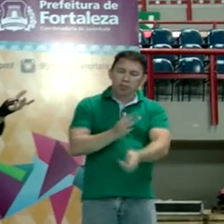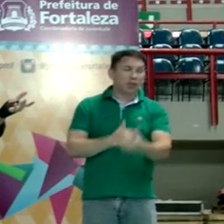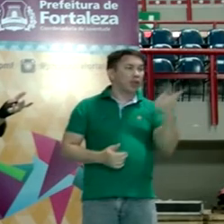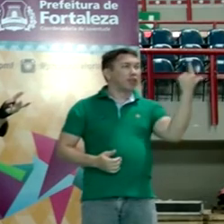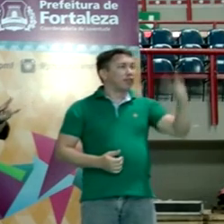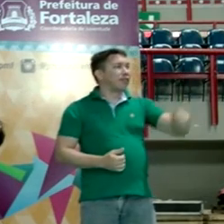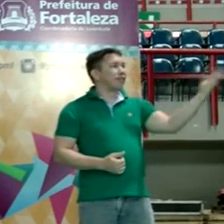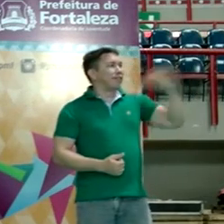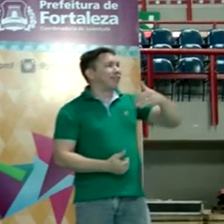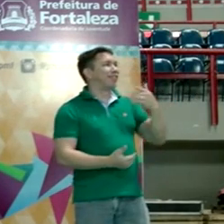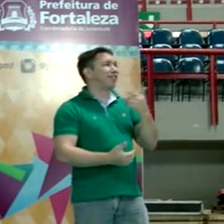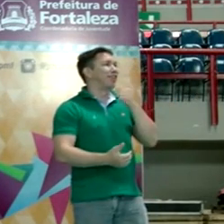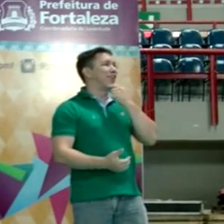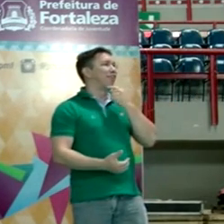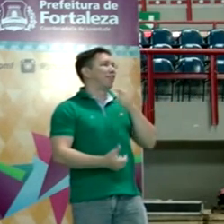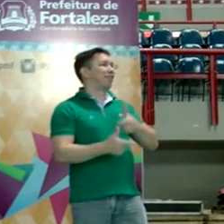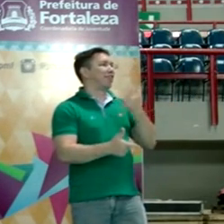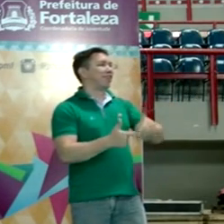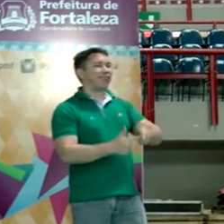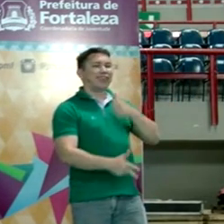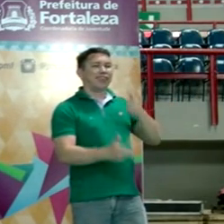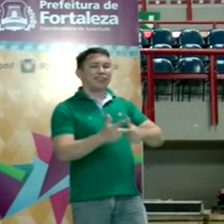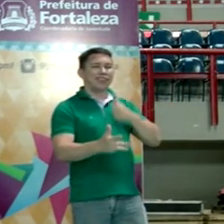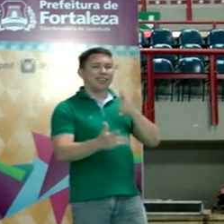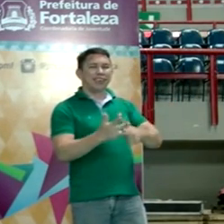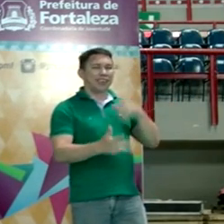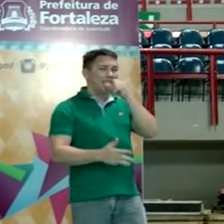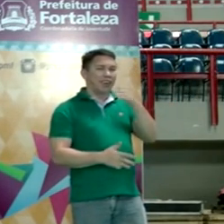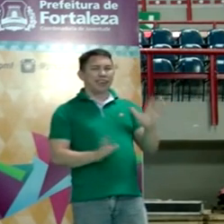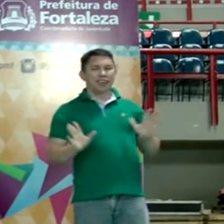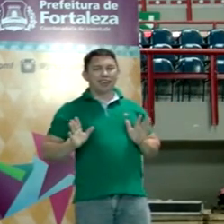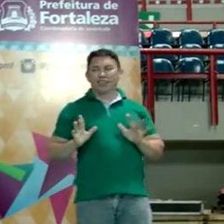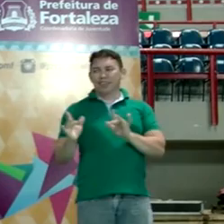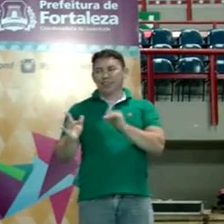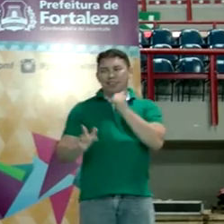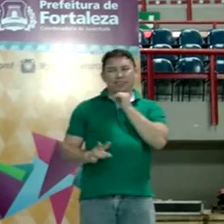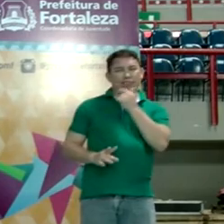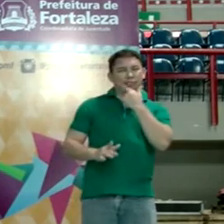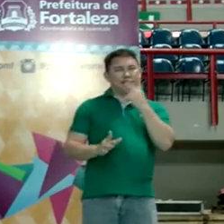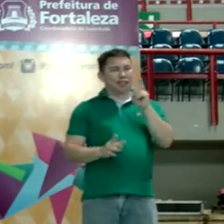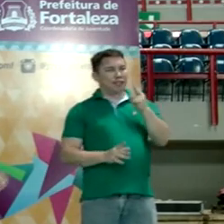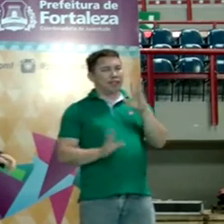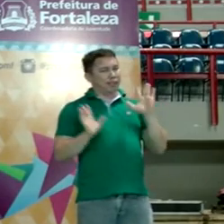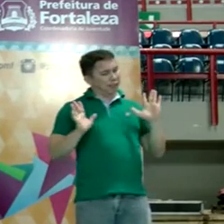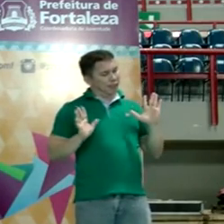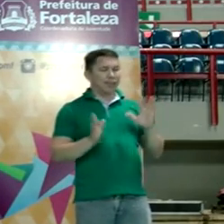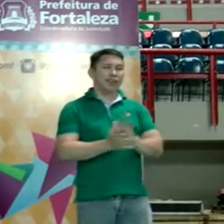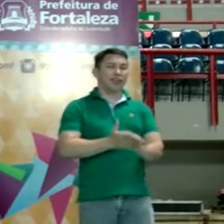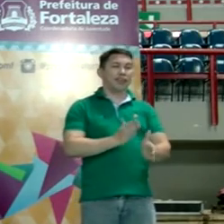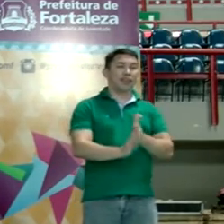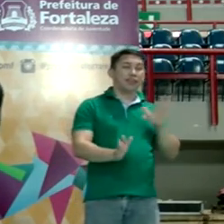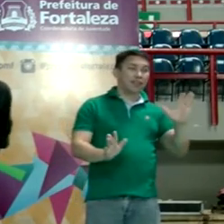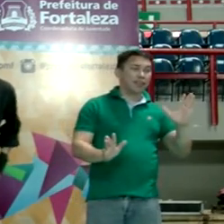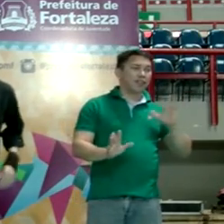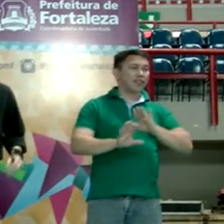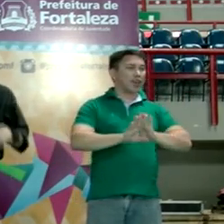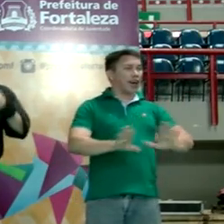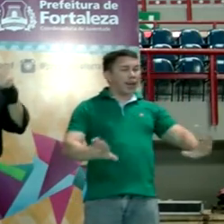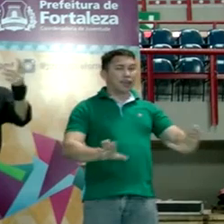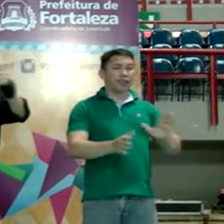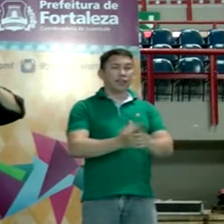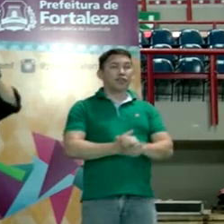seguida. Né? É no instante. Namorado e namorada. Né? Tanto certo. Pois bem, então dessa